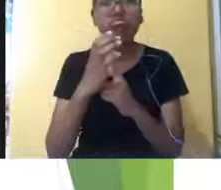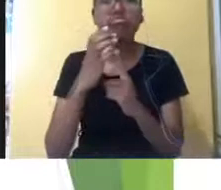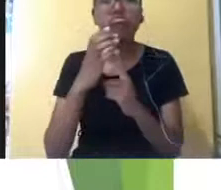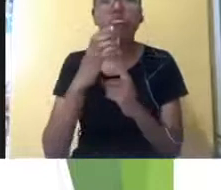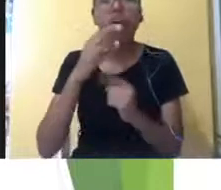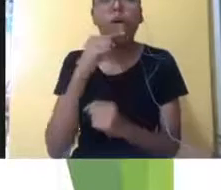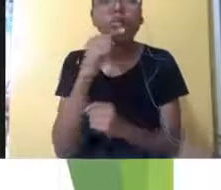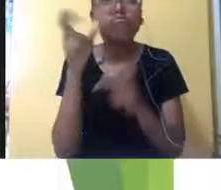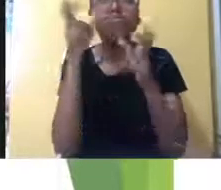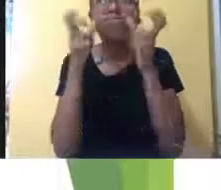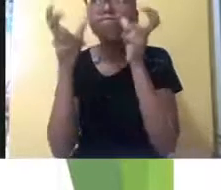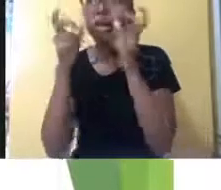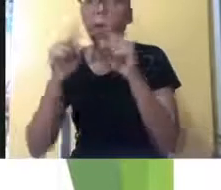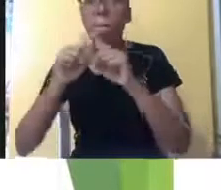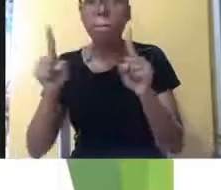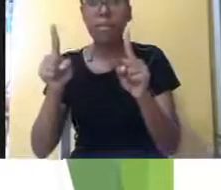personas sordas,